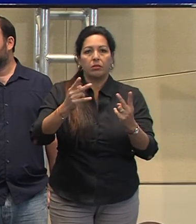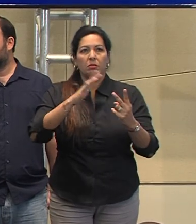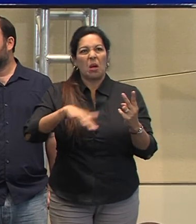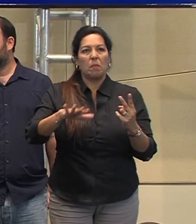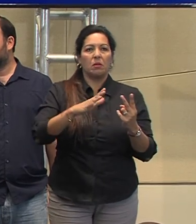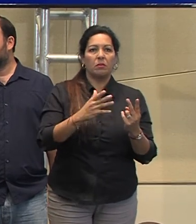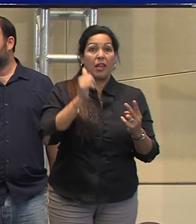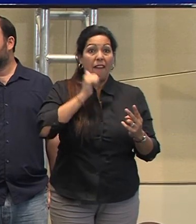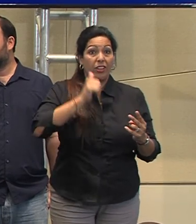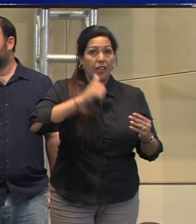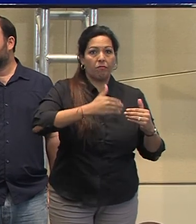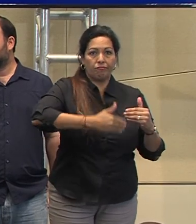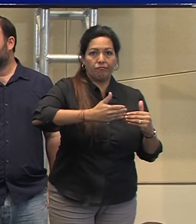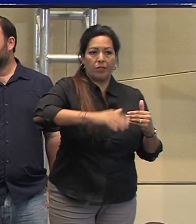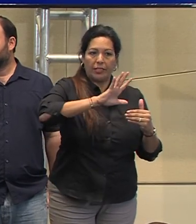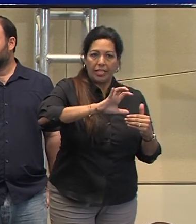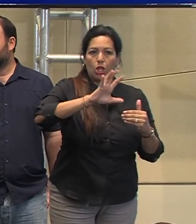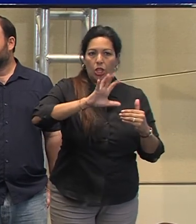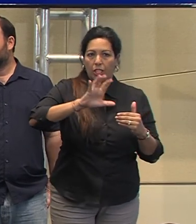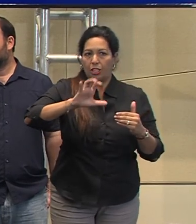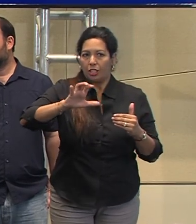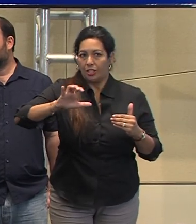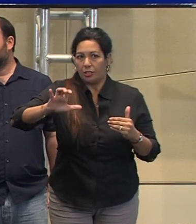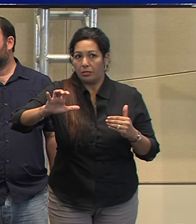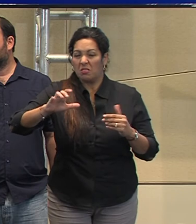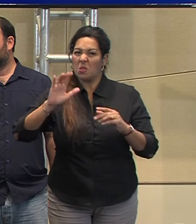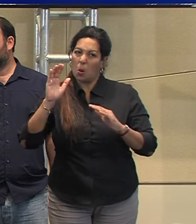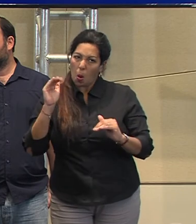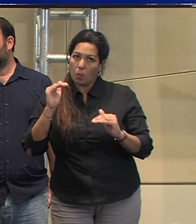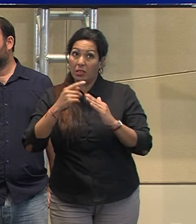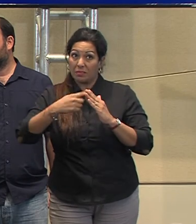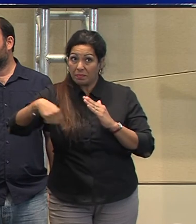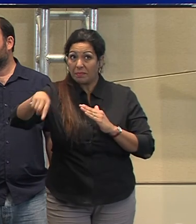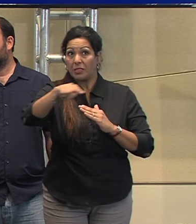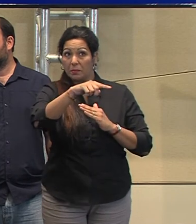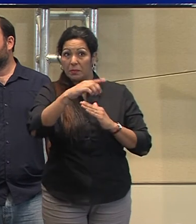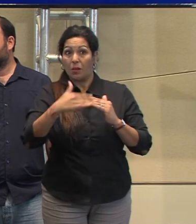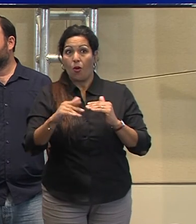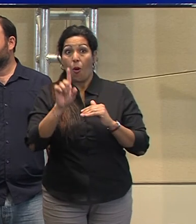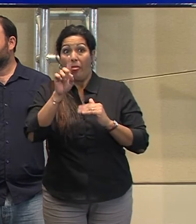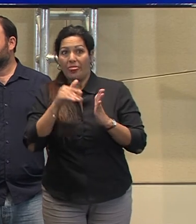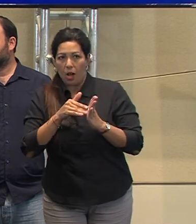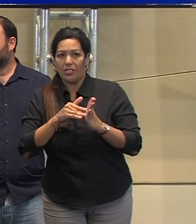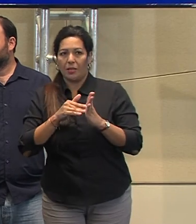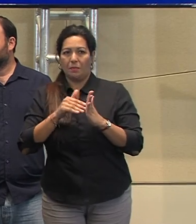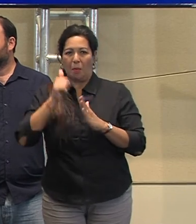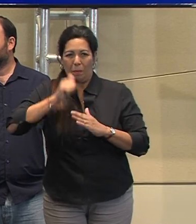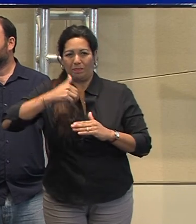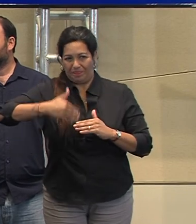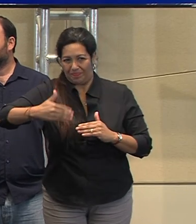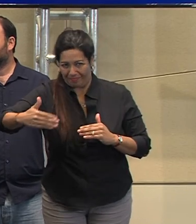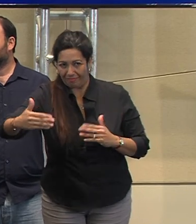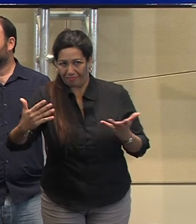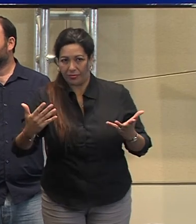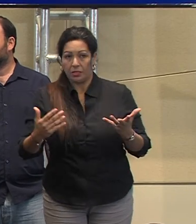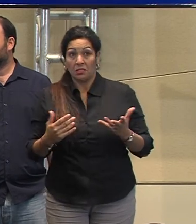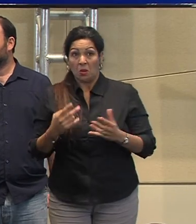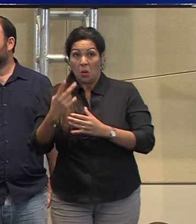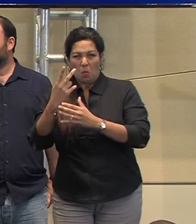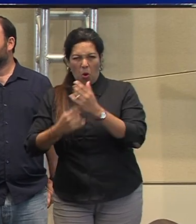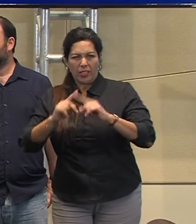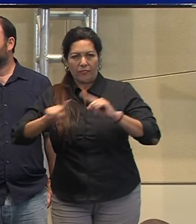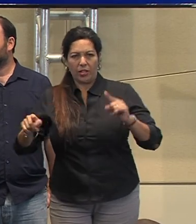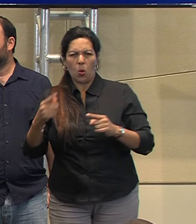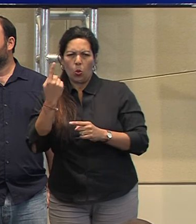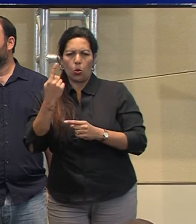500 por día y para la semana que viene esperamos que puedan subir a sobre 1000 por día así que entre los dos tipos de toldos y